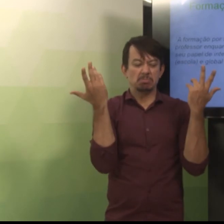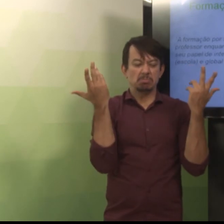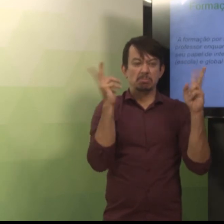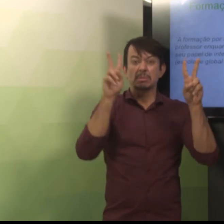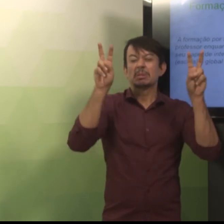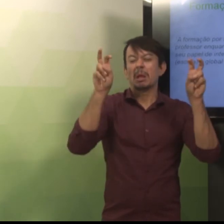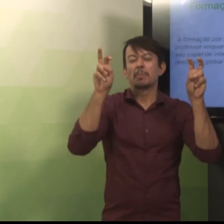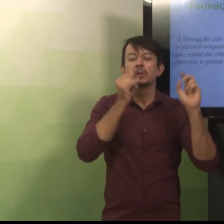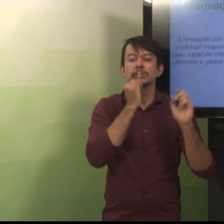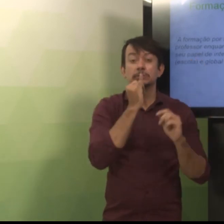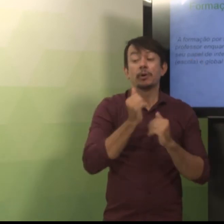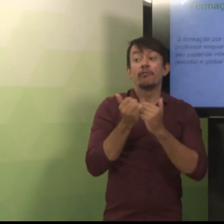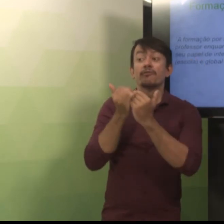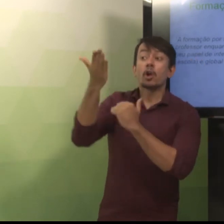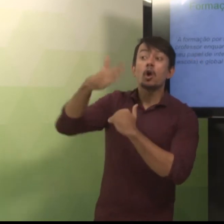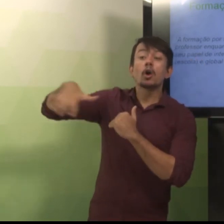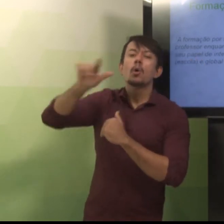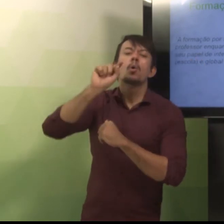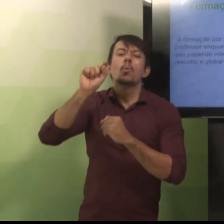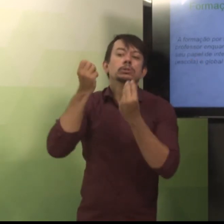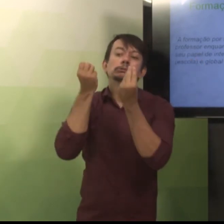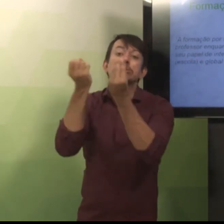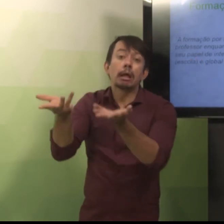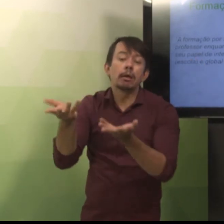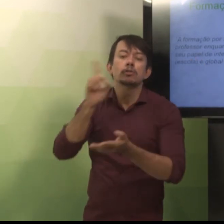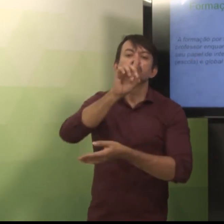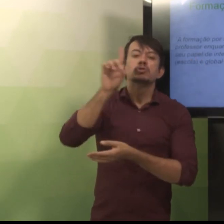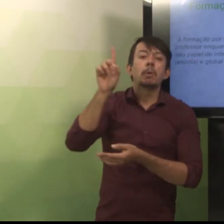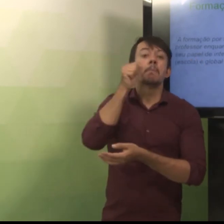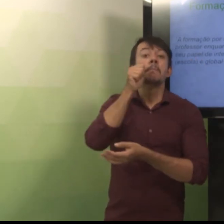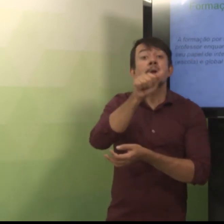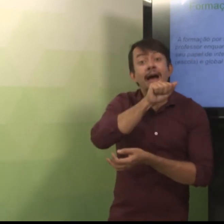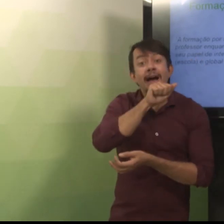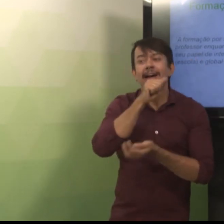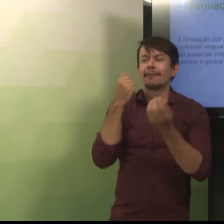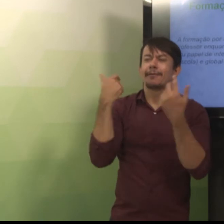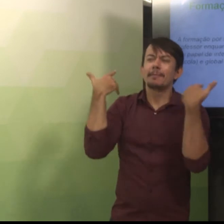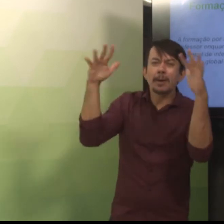quando tratamos sobre um tema, por exemplo, Dia das Mães,